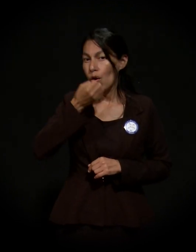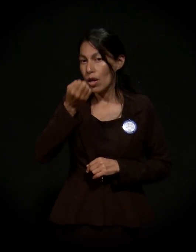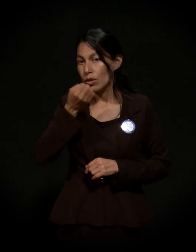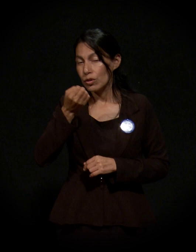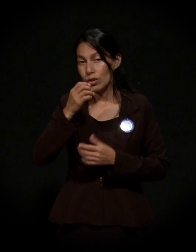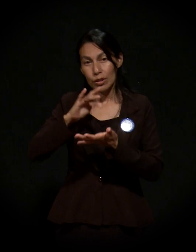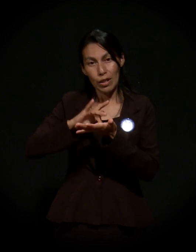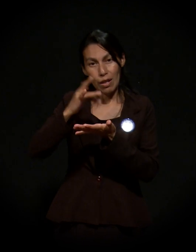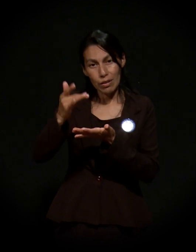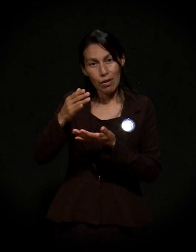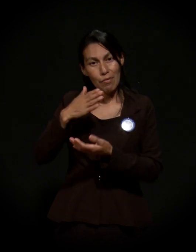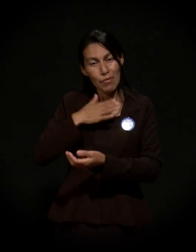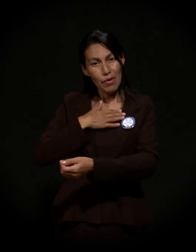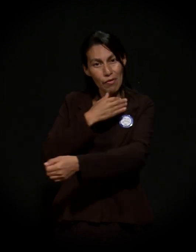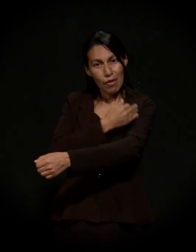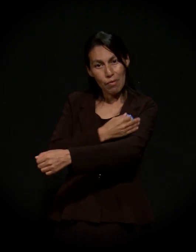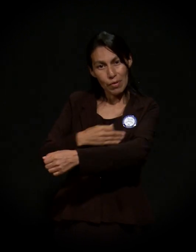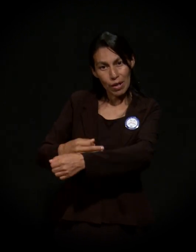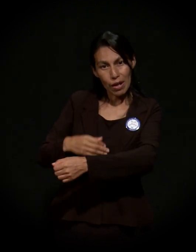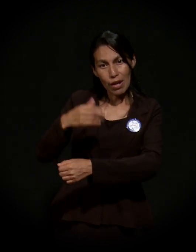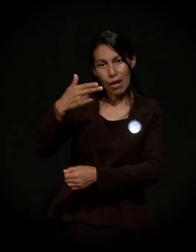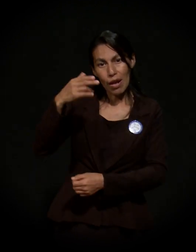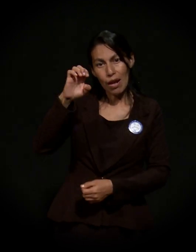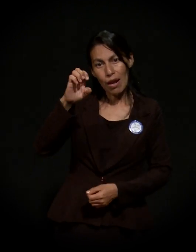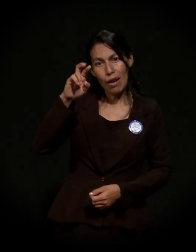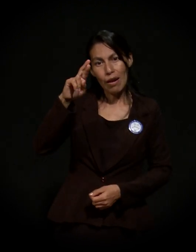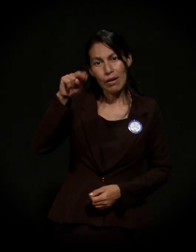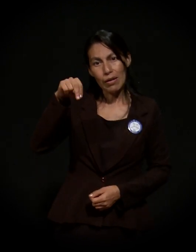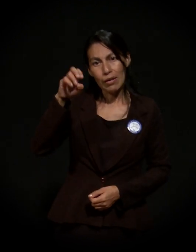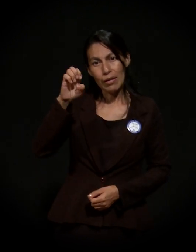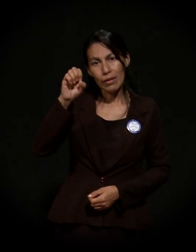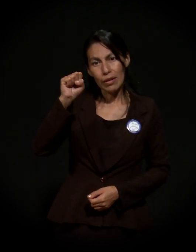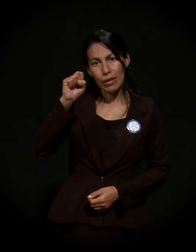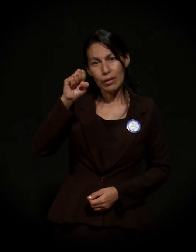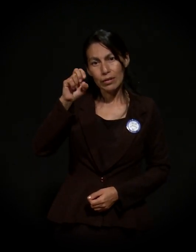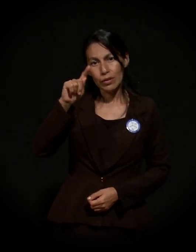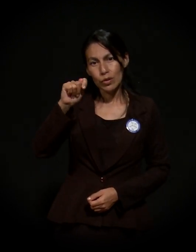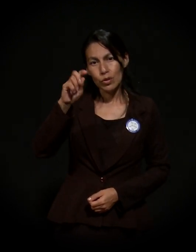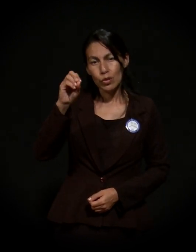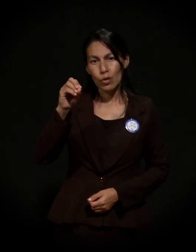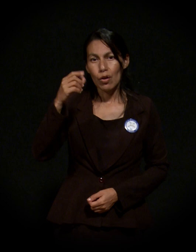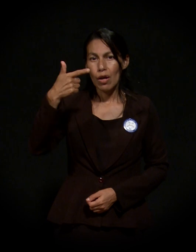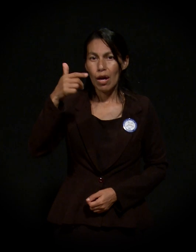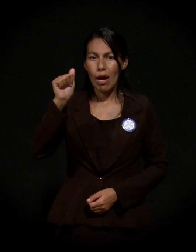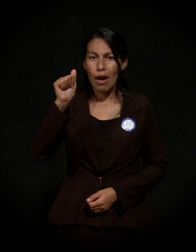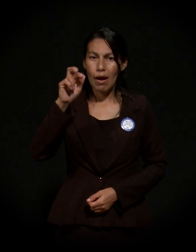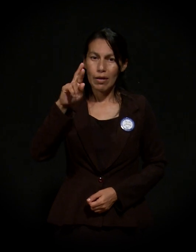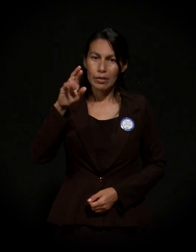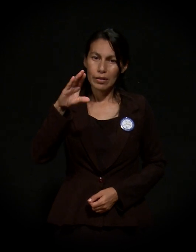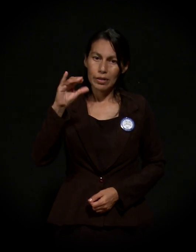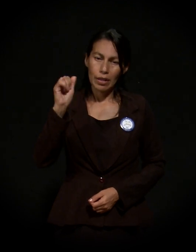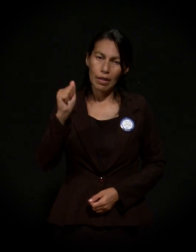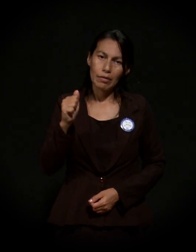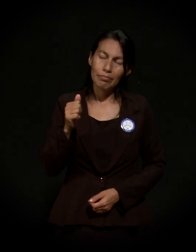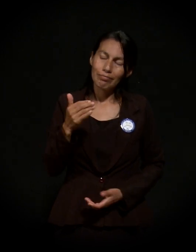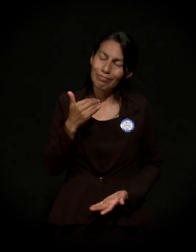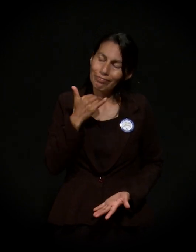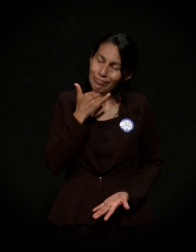mi familiar Ernesto García. Falleció el día viernes. Lo